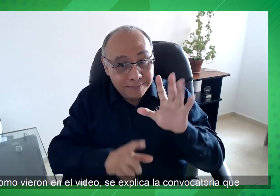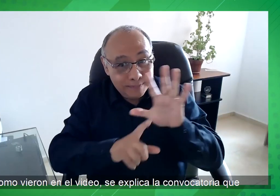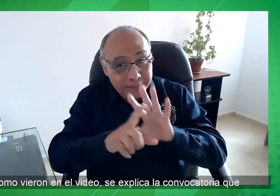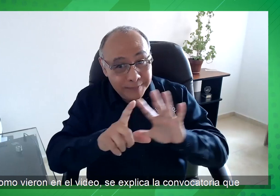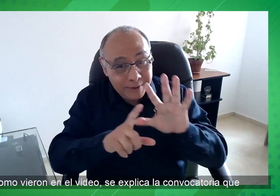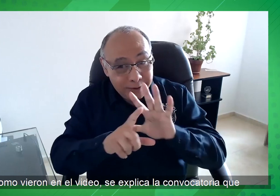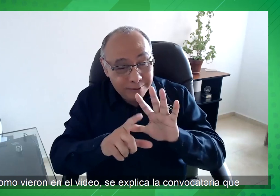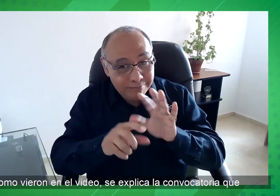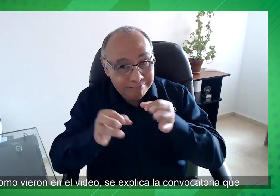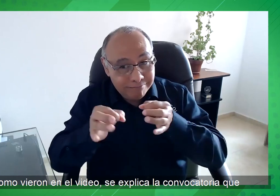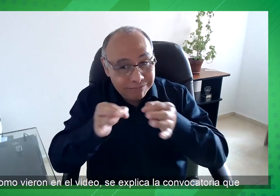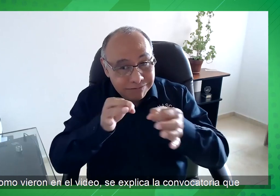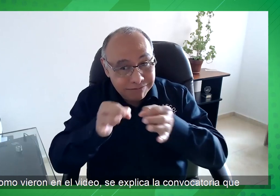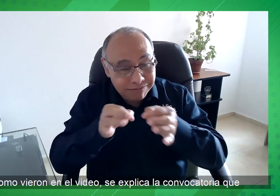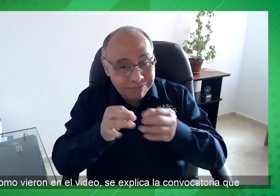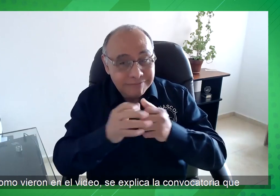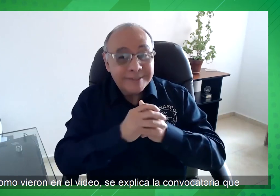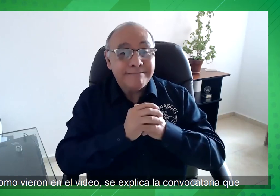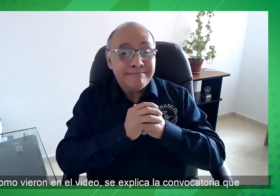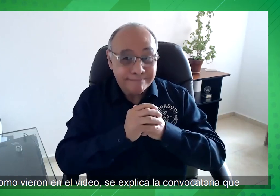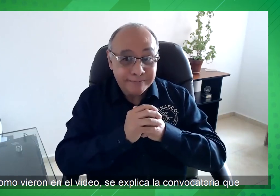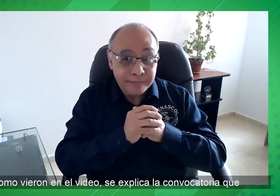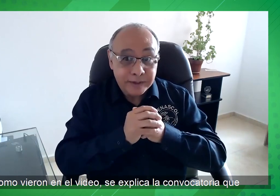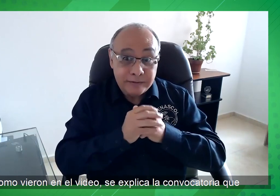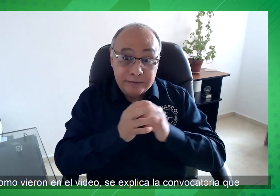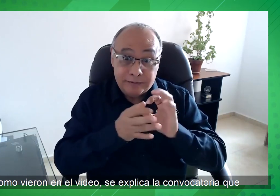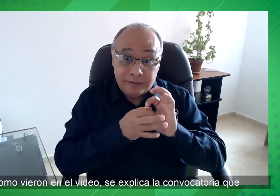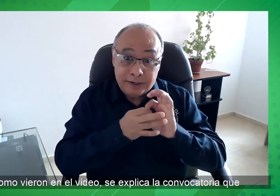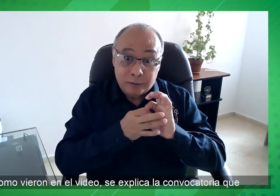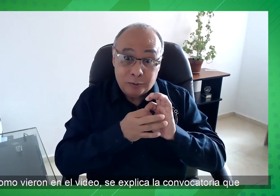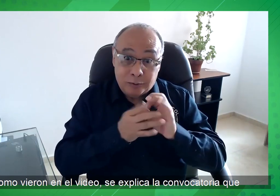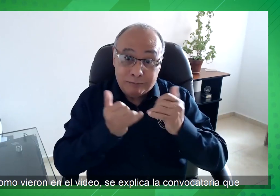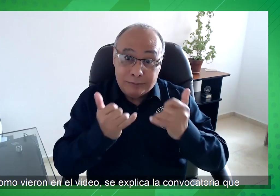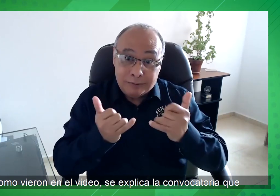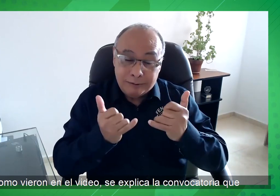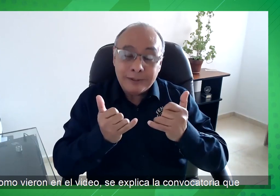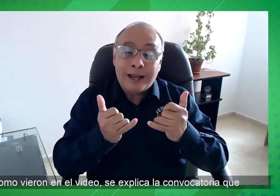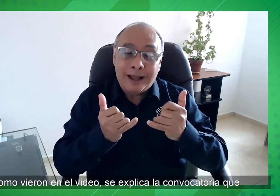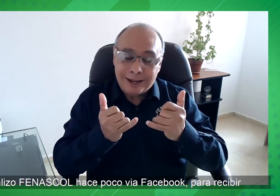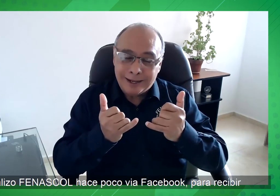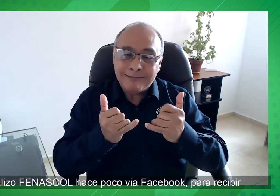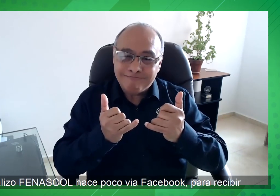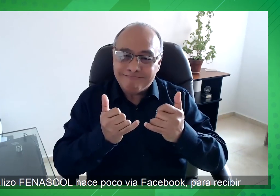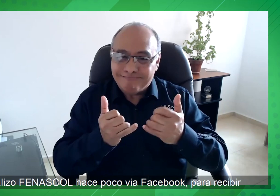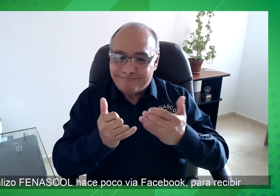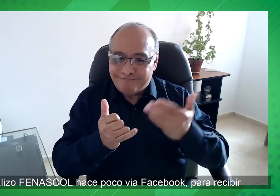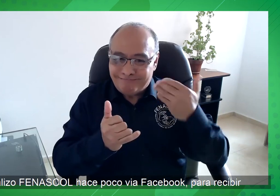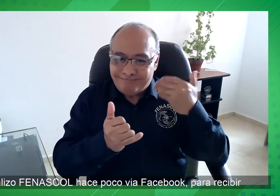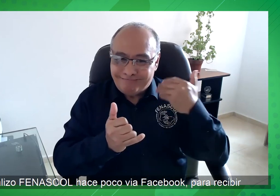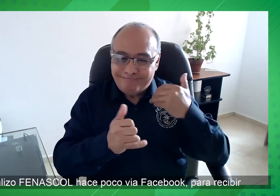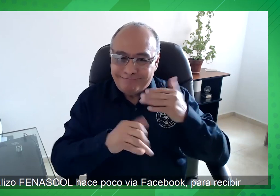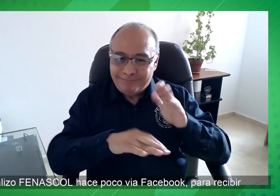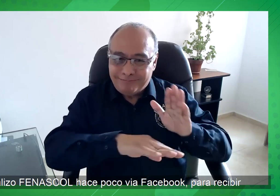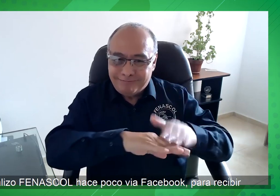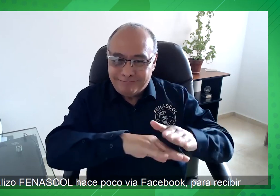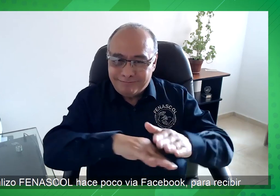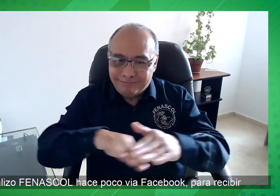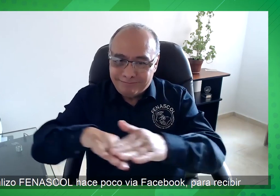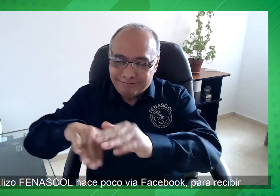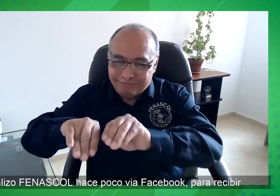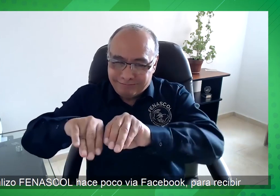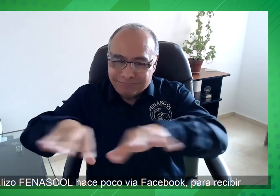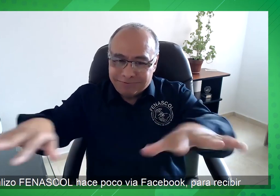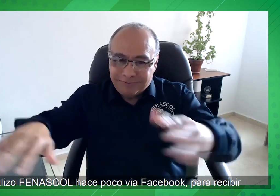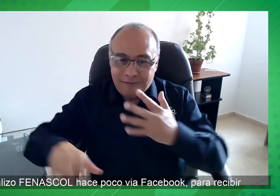Como vieron en el video, se explica la convocatoria que realizó FENASCOL hace